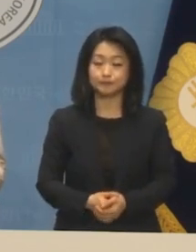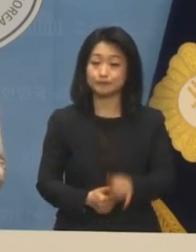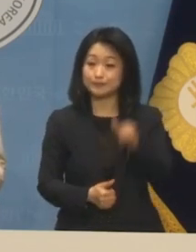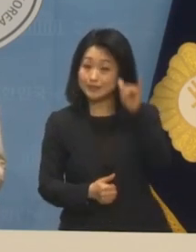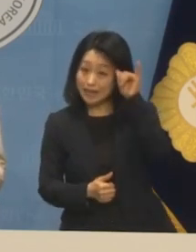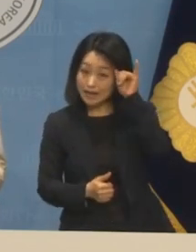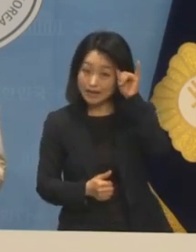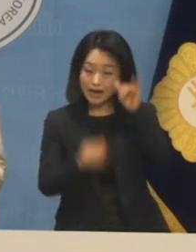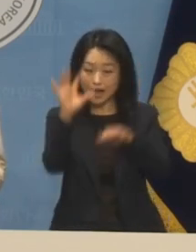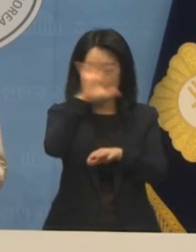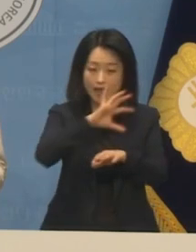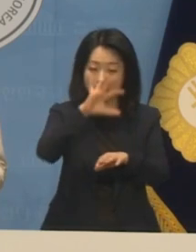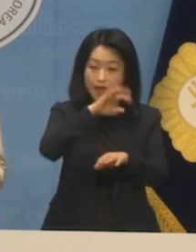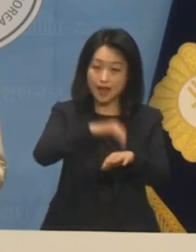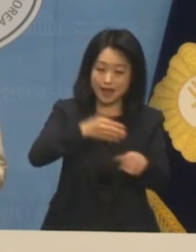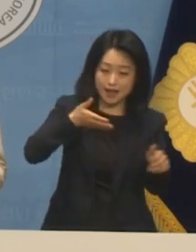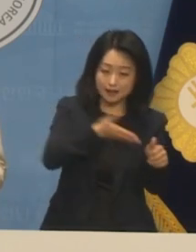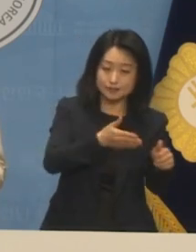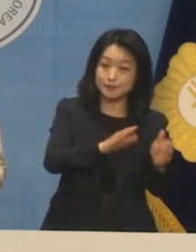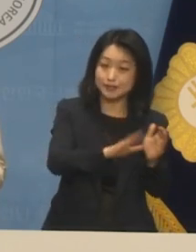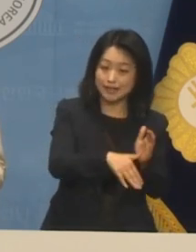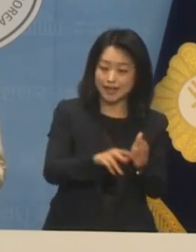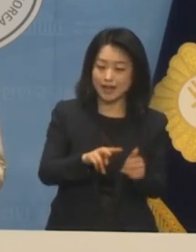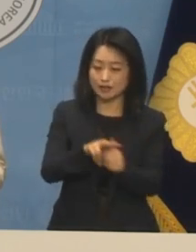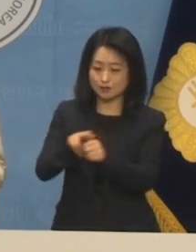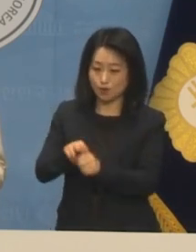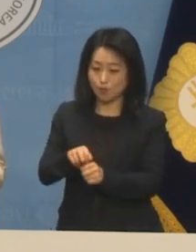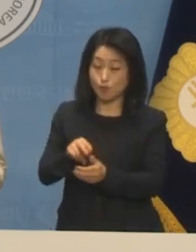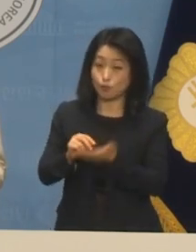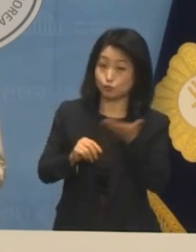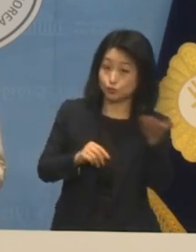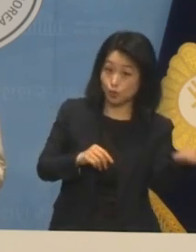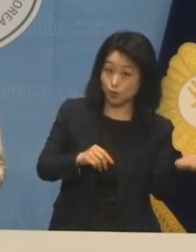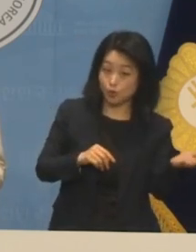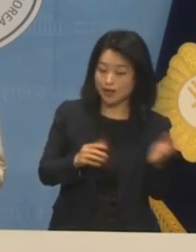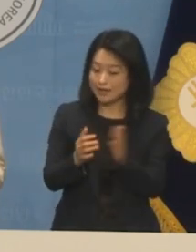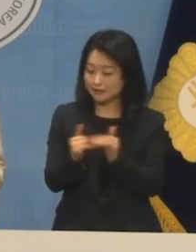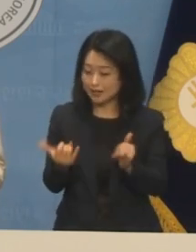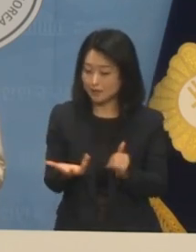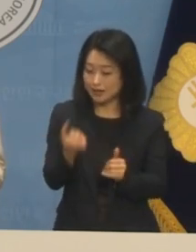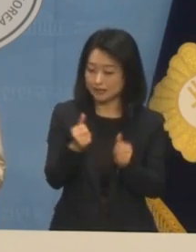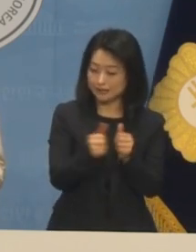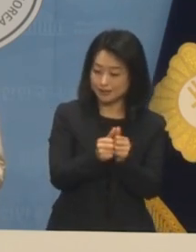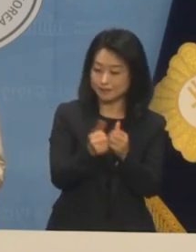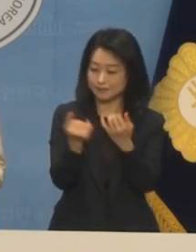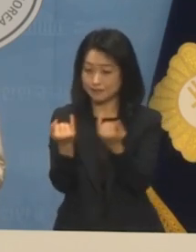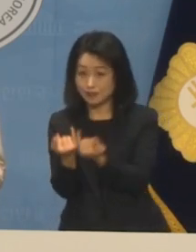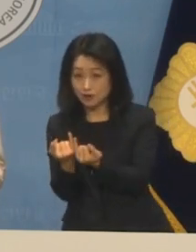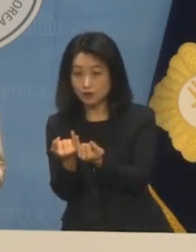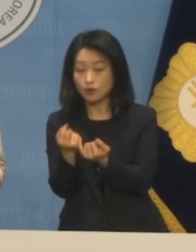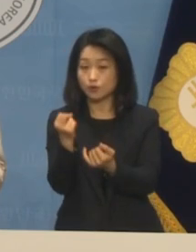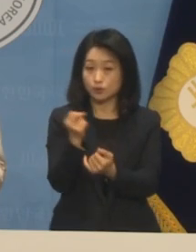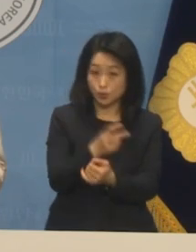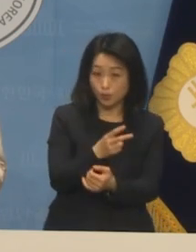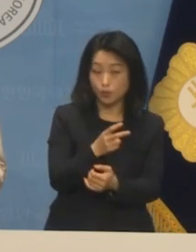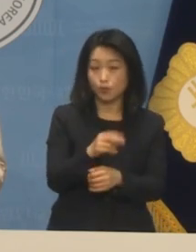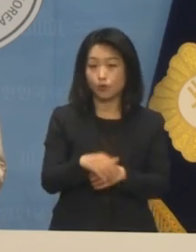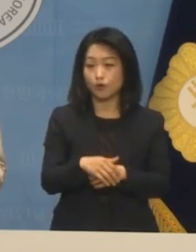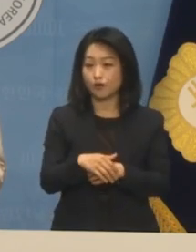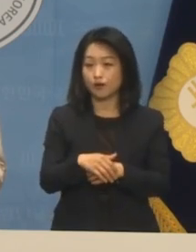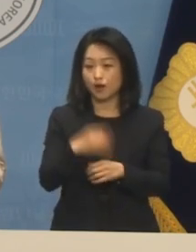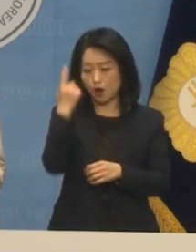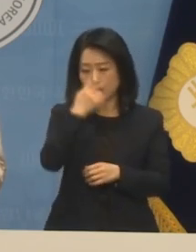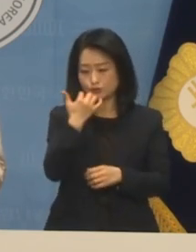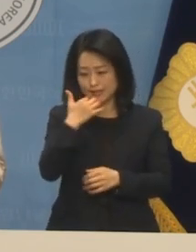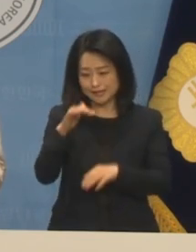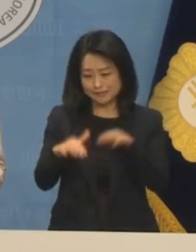AI를 학습시키는 과정에서 투입된 데이터들이 인간들이 지닌 성별, 인종적 평양성을 가지지